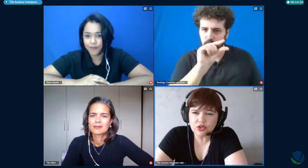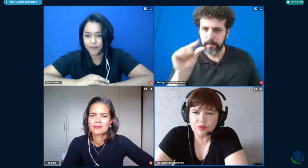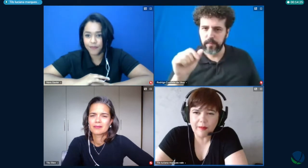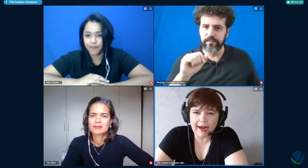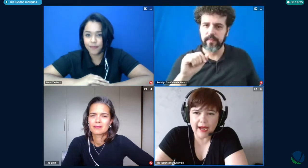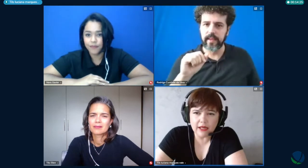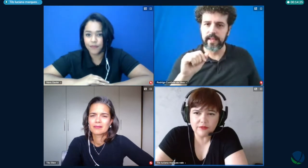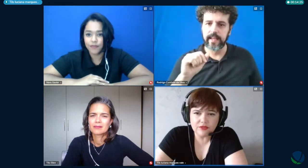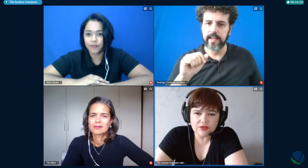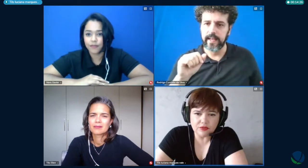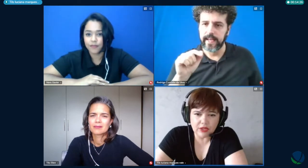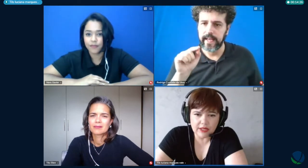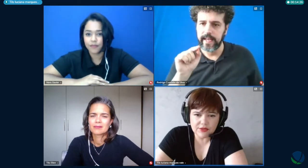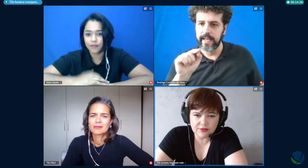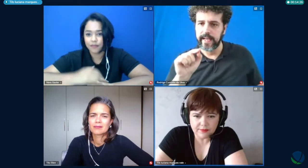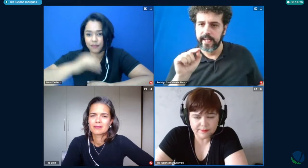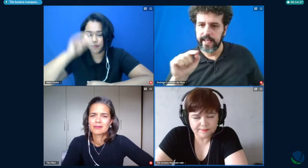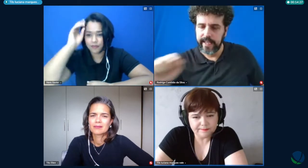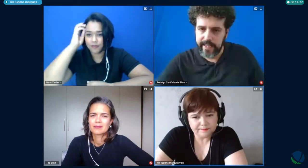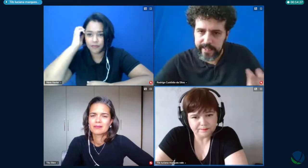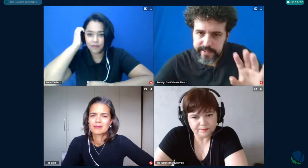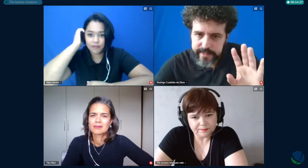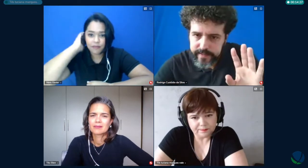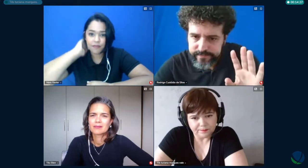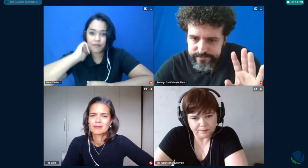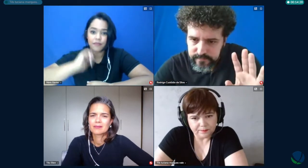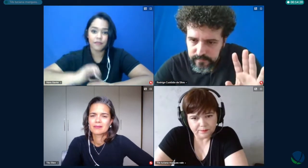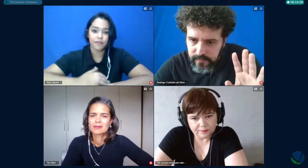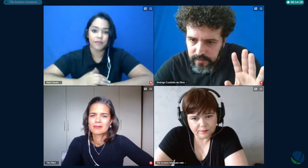no último parágrafo do seu texto,